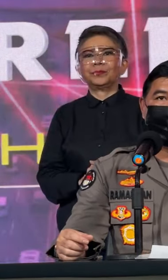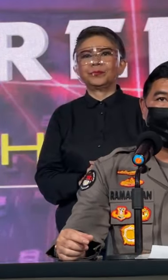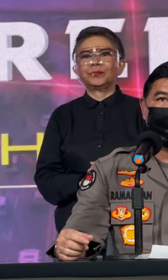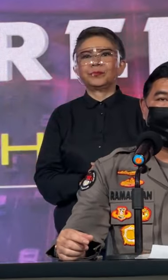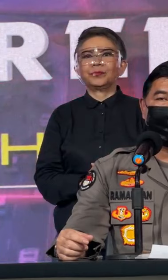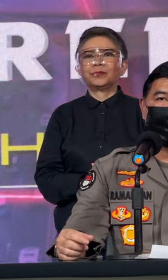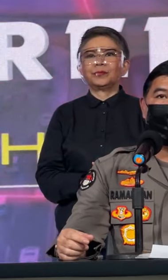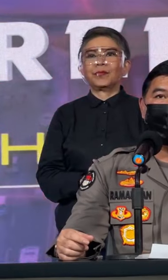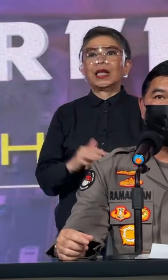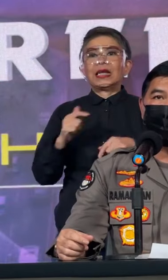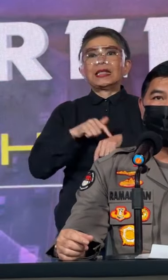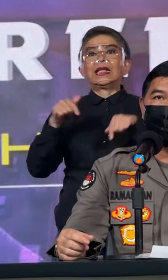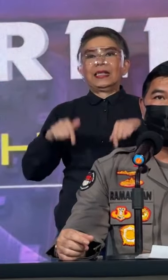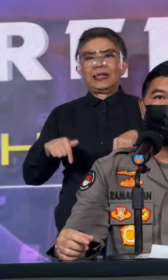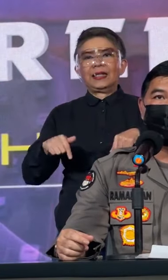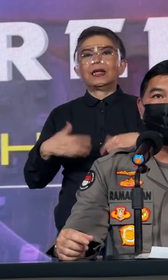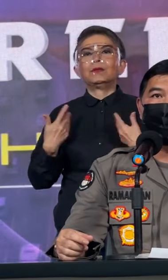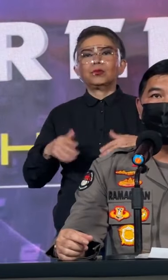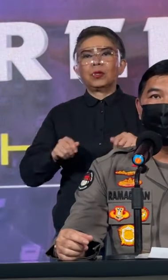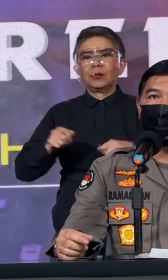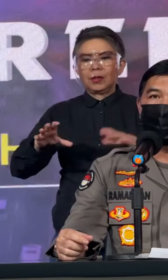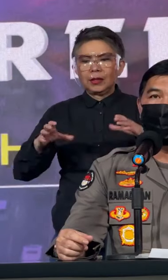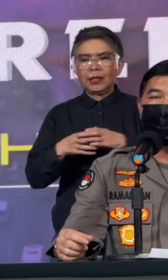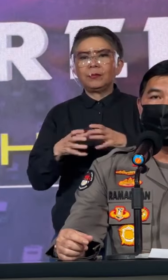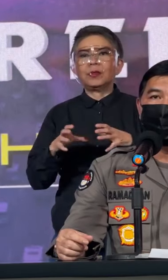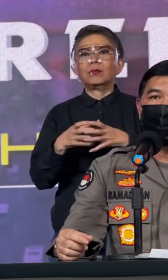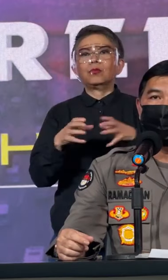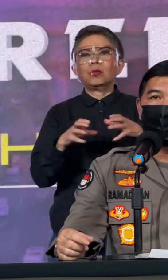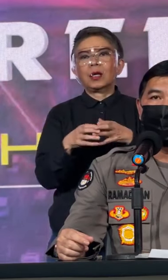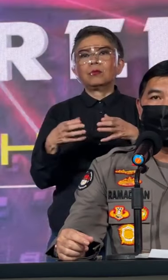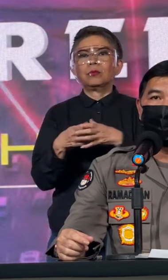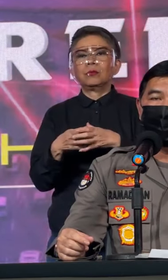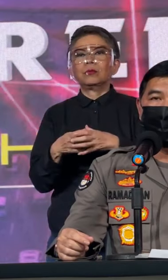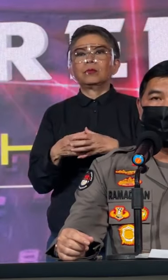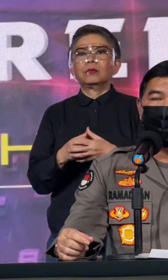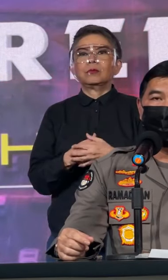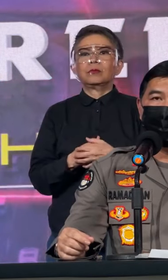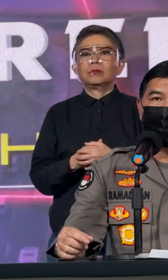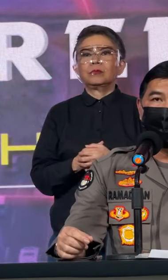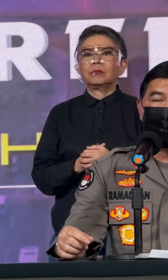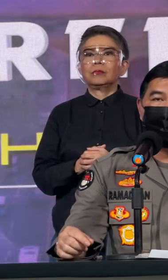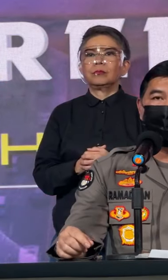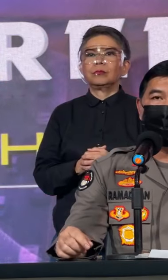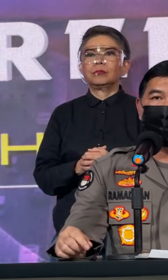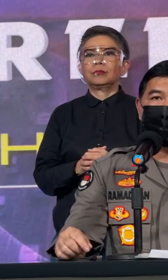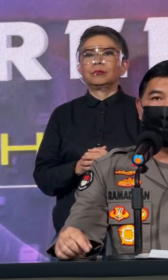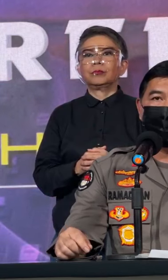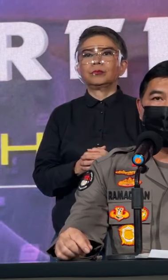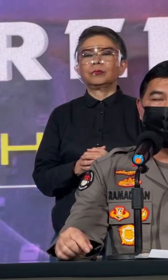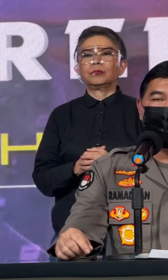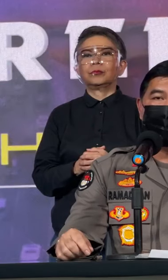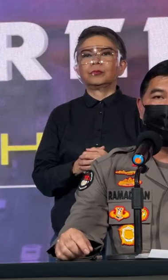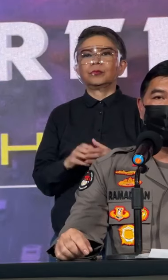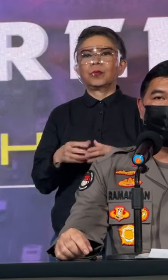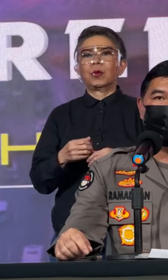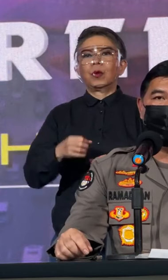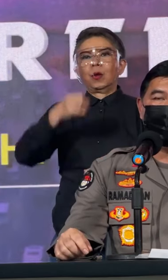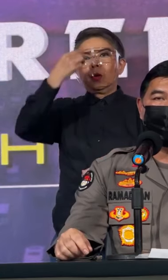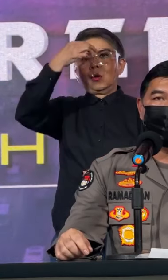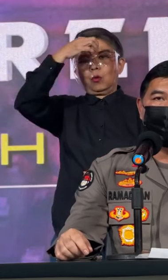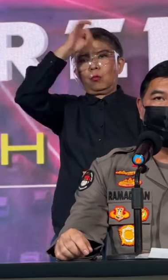penjelasan sementara yang telah dilakukan dari tim gabungan yang dibentuk dari